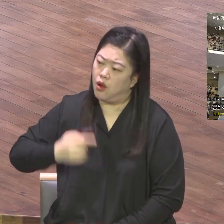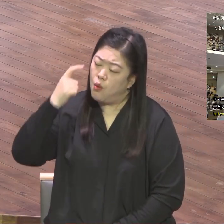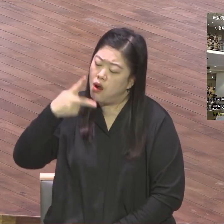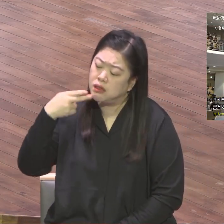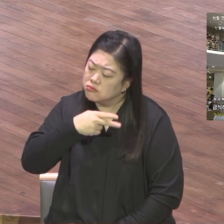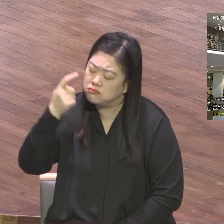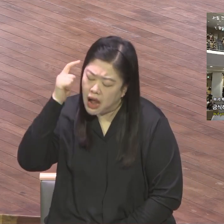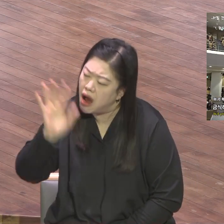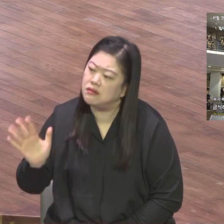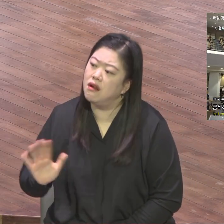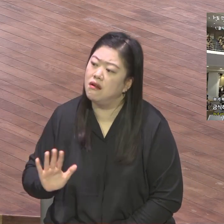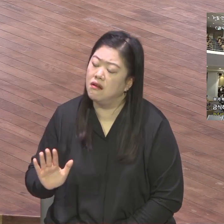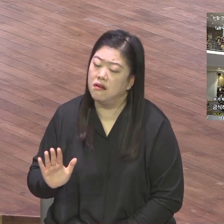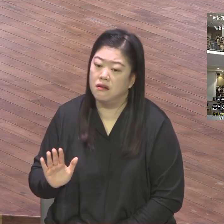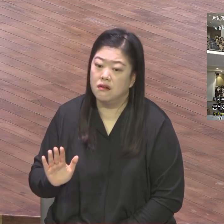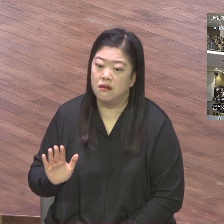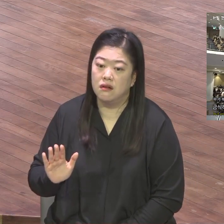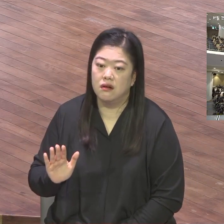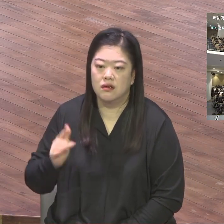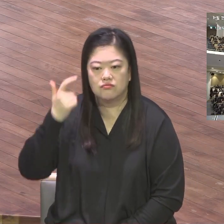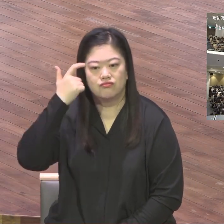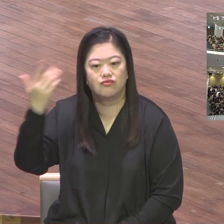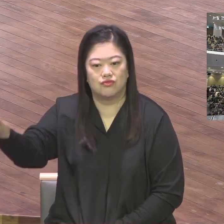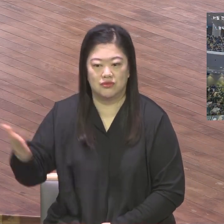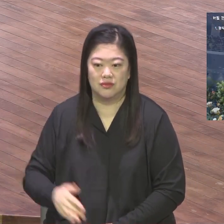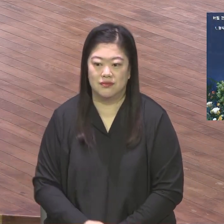제자들은 금식하지 아니하나이까?